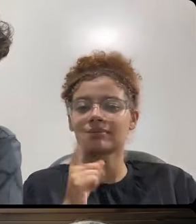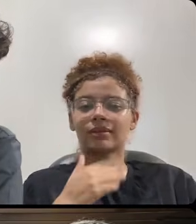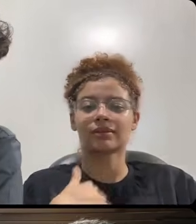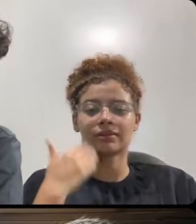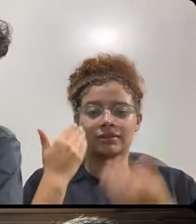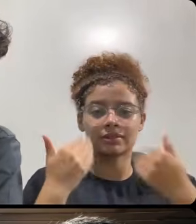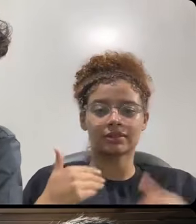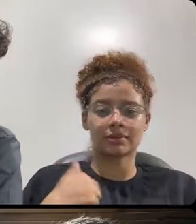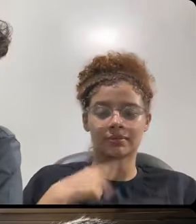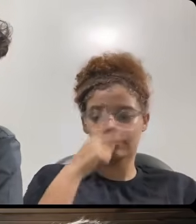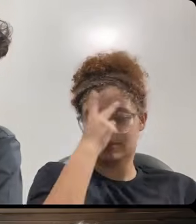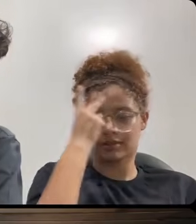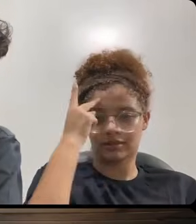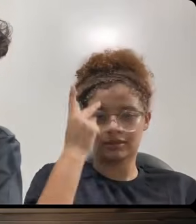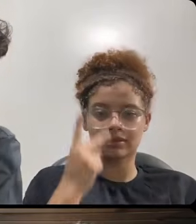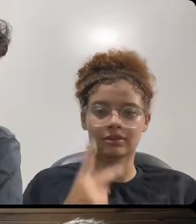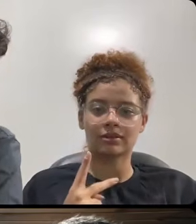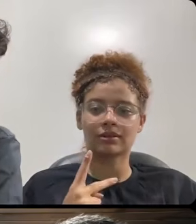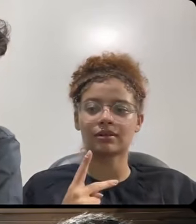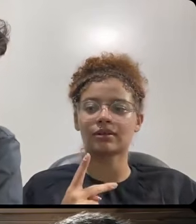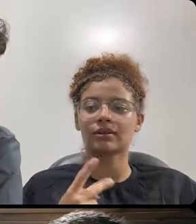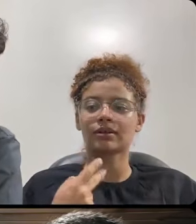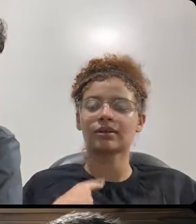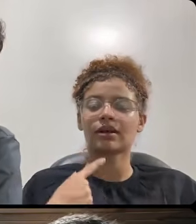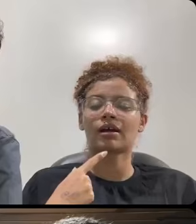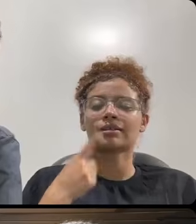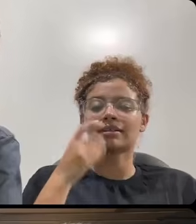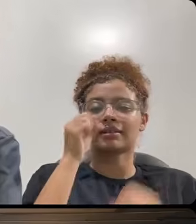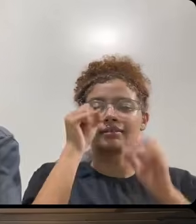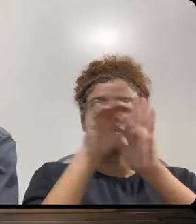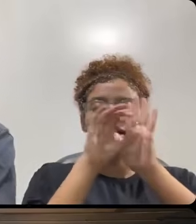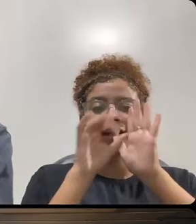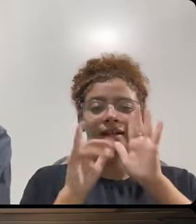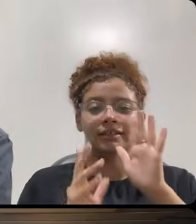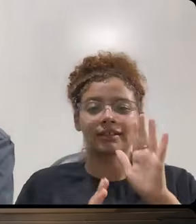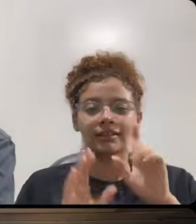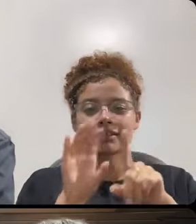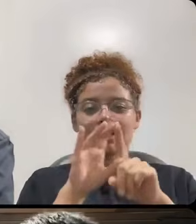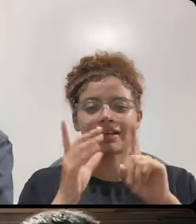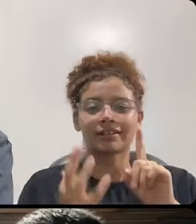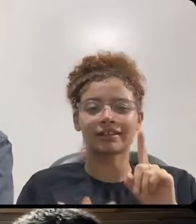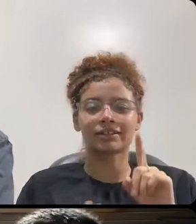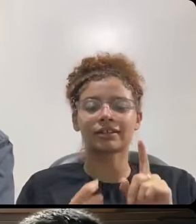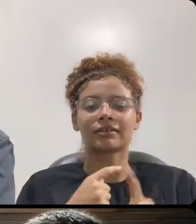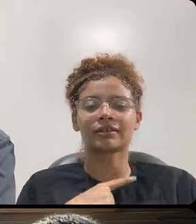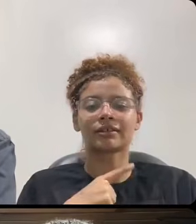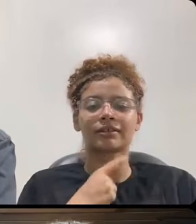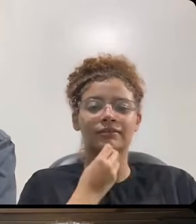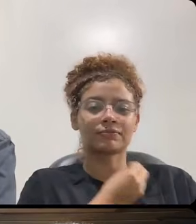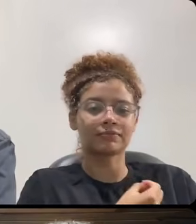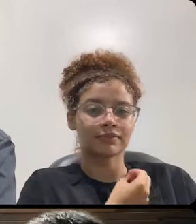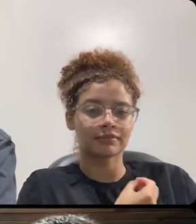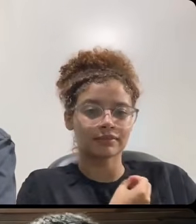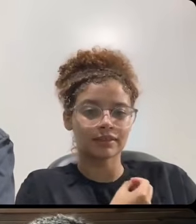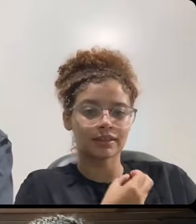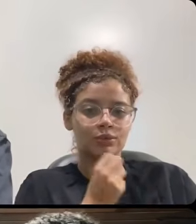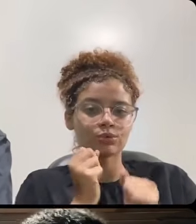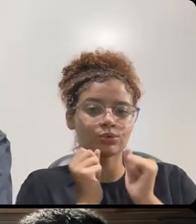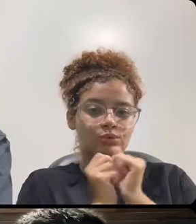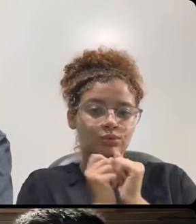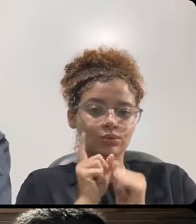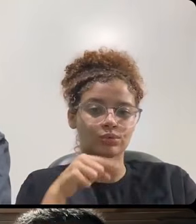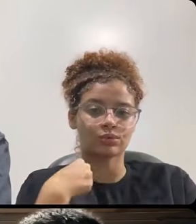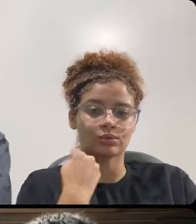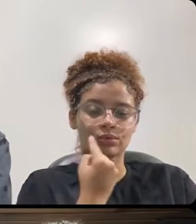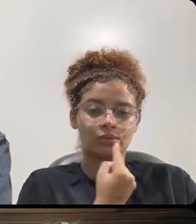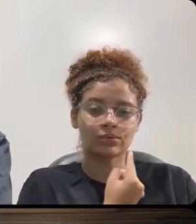jeito, a nossa pessoa, nossa personalidade, entende? E nós temos que se viver, nós temos que ser nós mesmos,